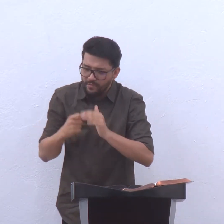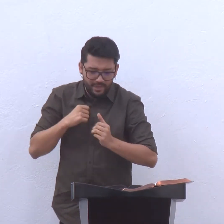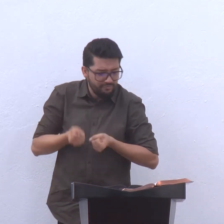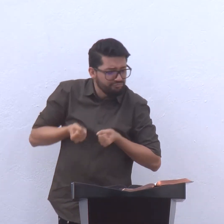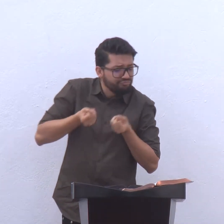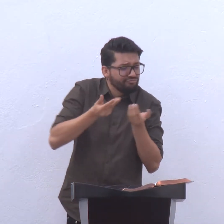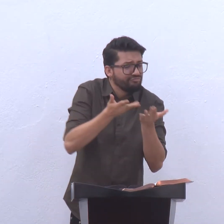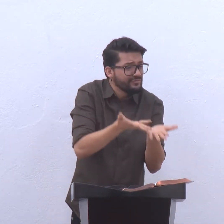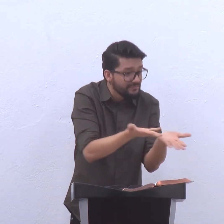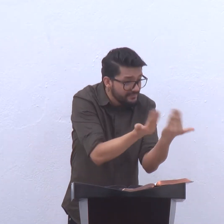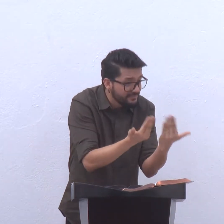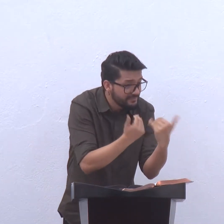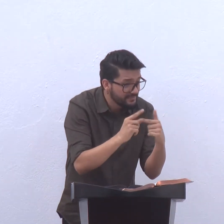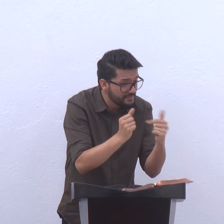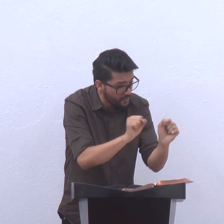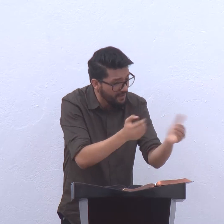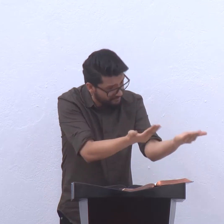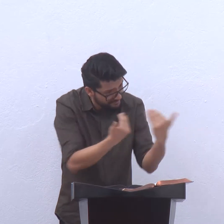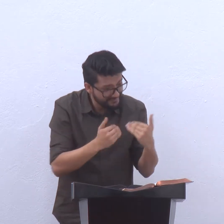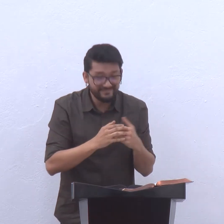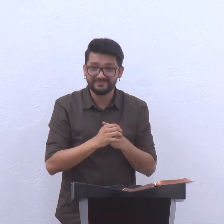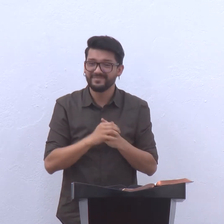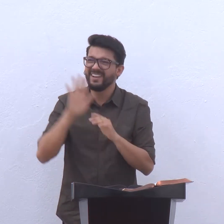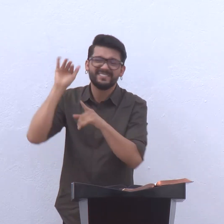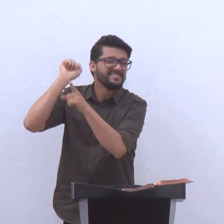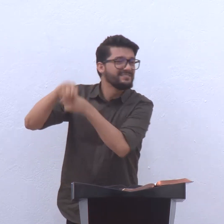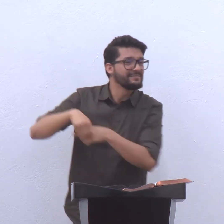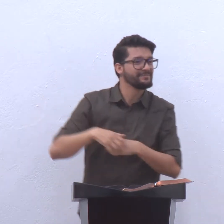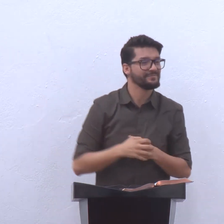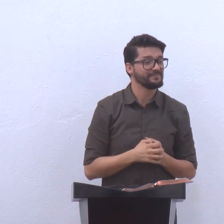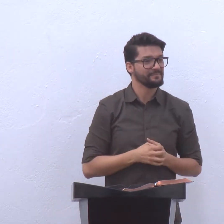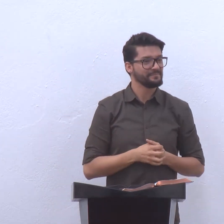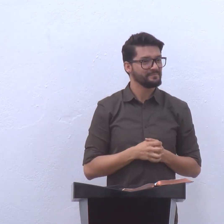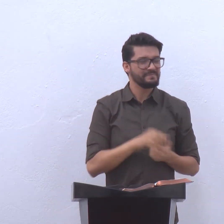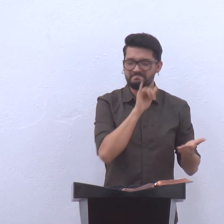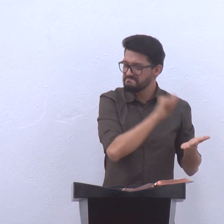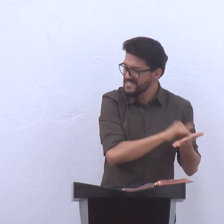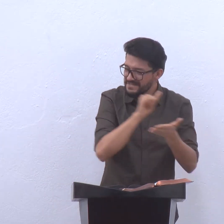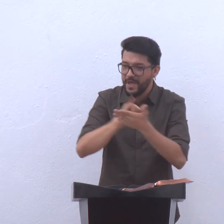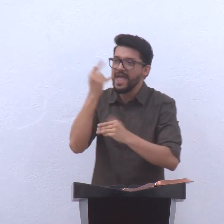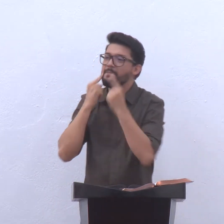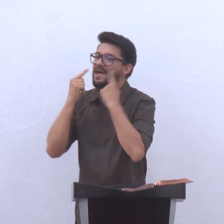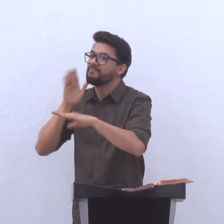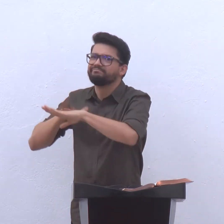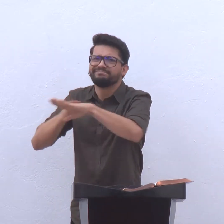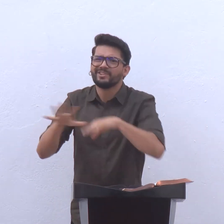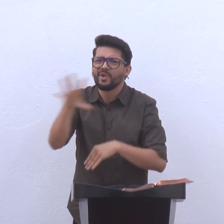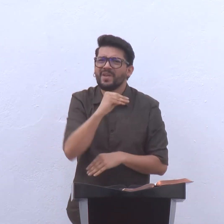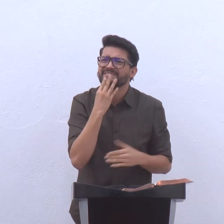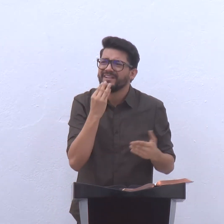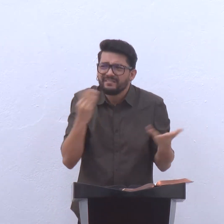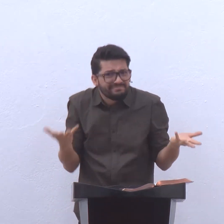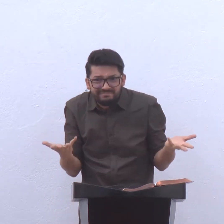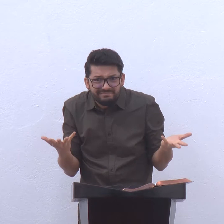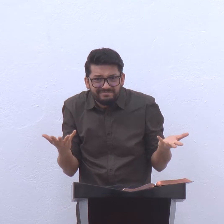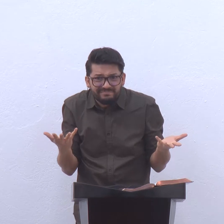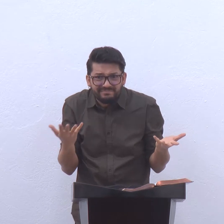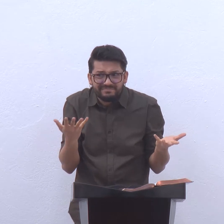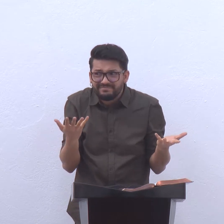rotas. Dios es fuente de todas nuestras necesidades. Dios es la fuente principal de la vida misma. Jeremías le